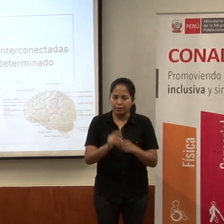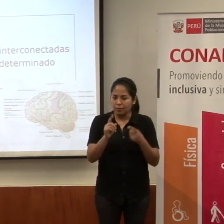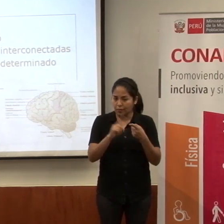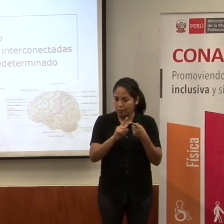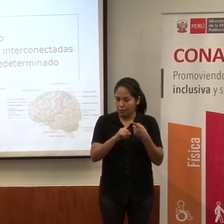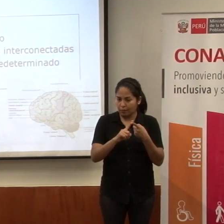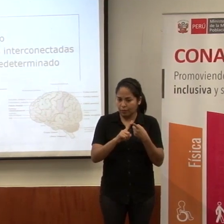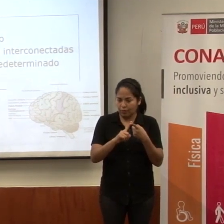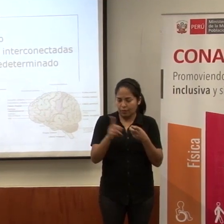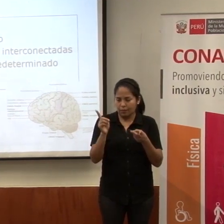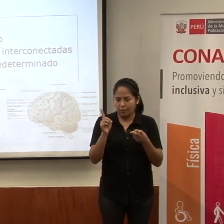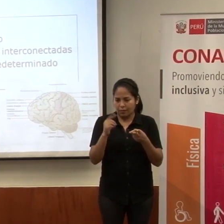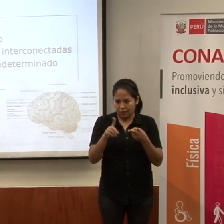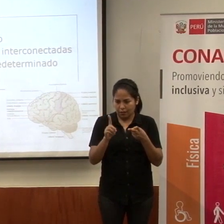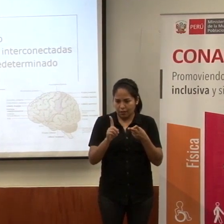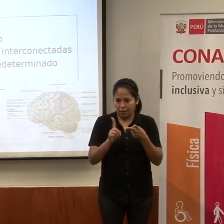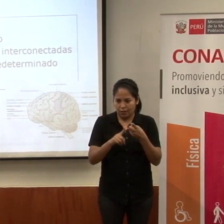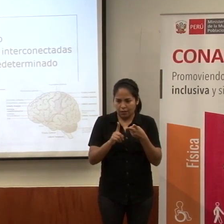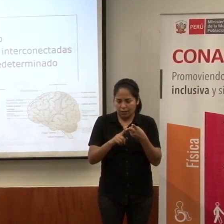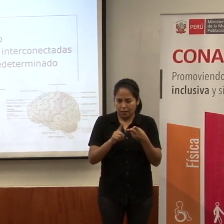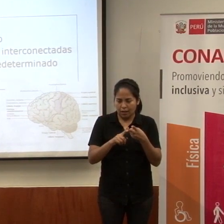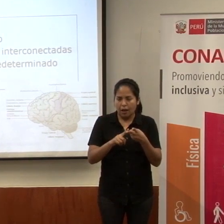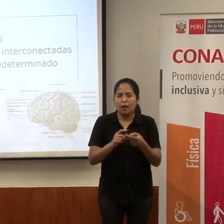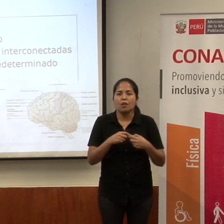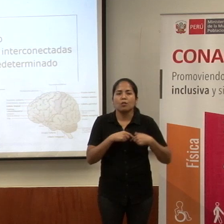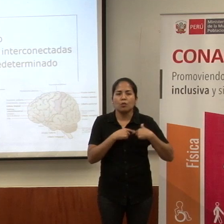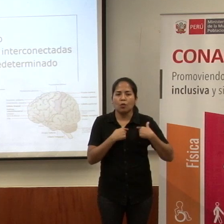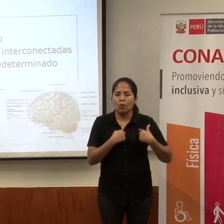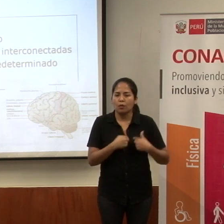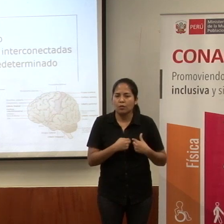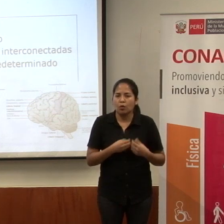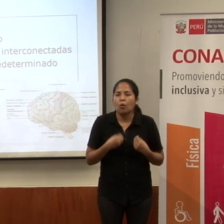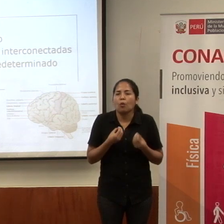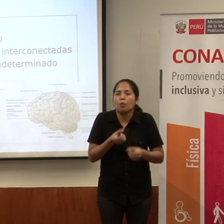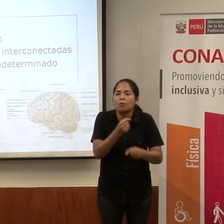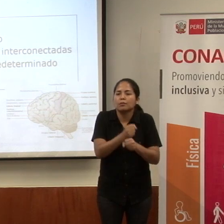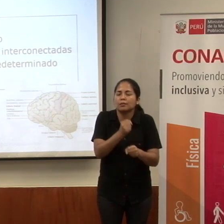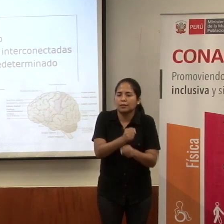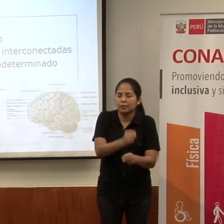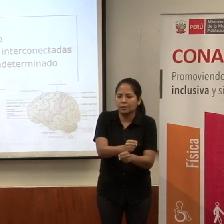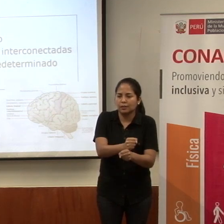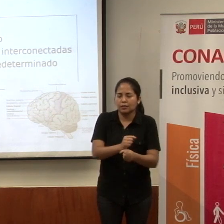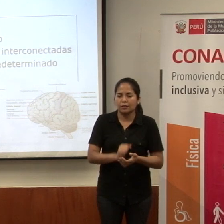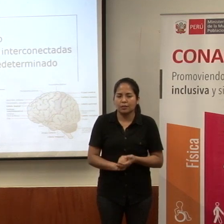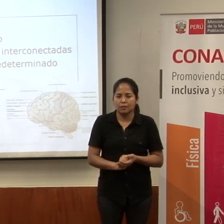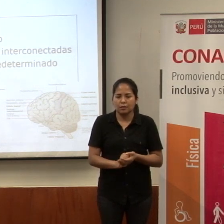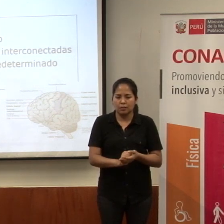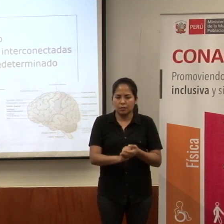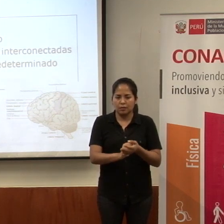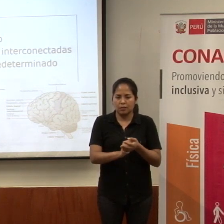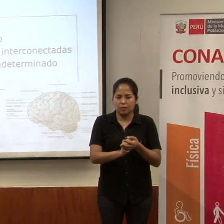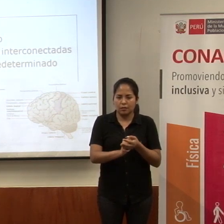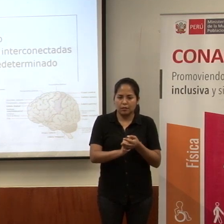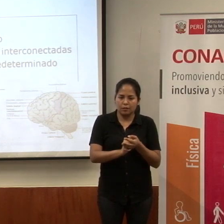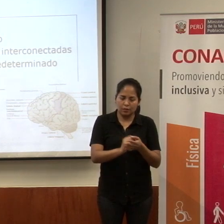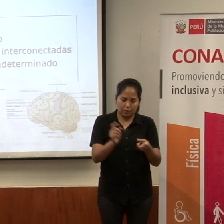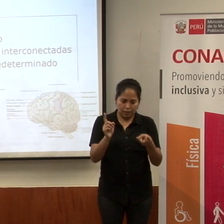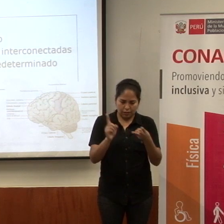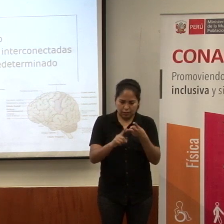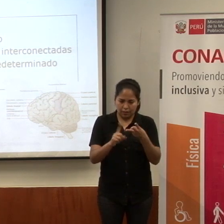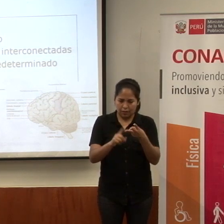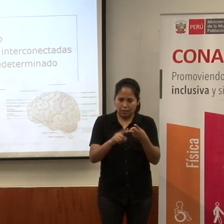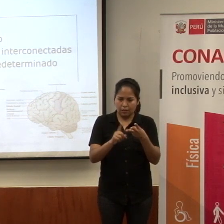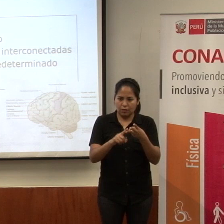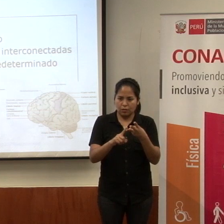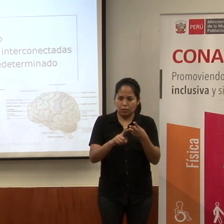entonces, es el centro del sistema cardíaco, que es un centro cerebral. El tercero es el centro del control de